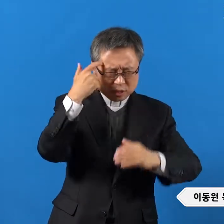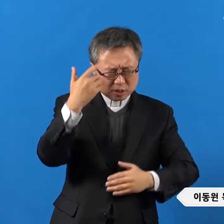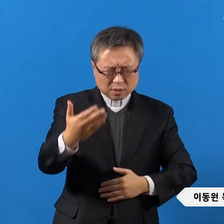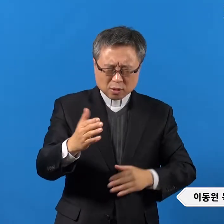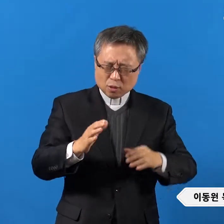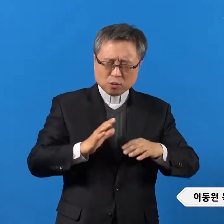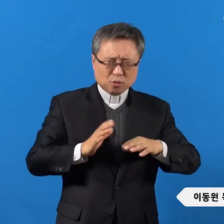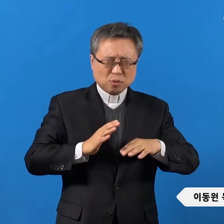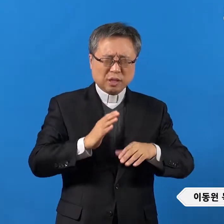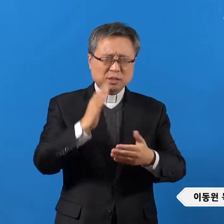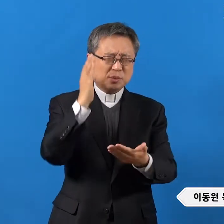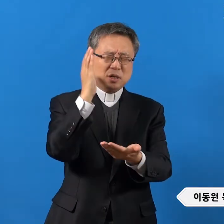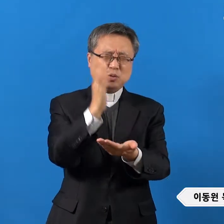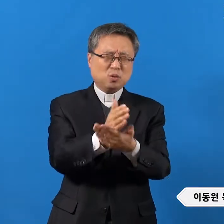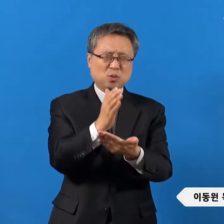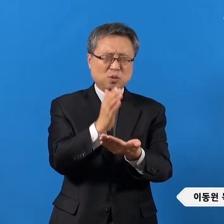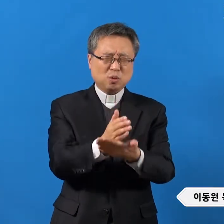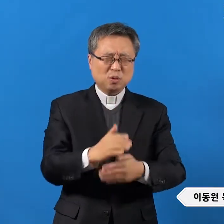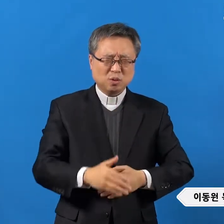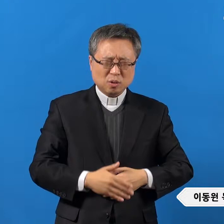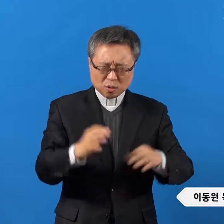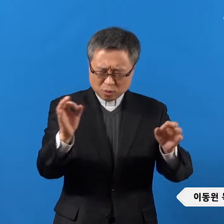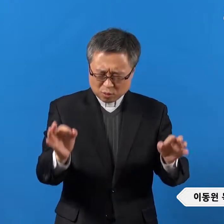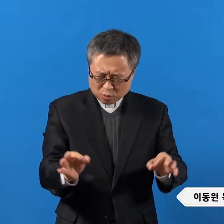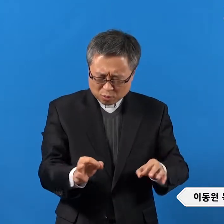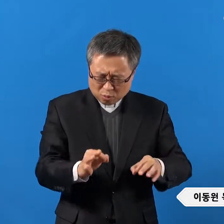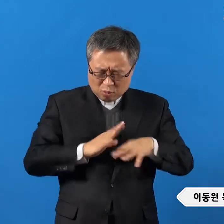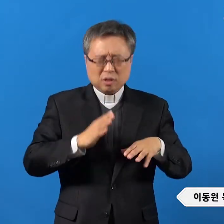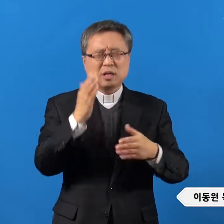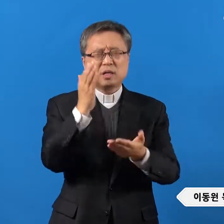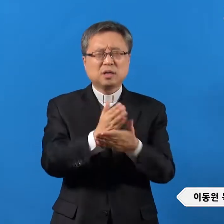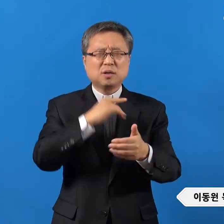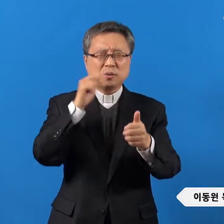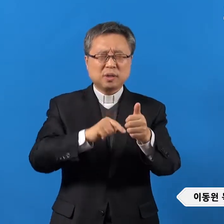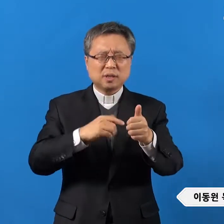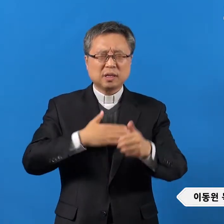두려워하지 말라. 놀라지 말라. 나는 네 하나님이니라.